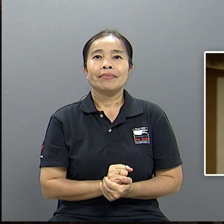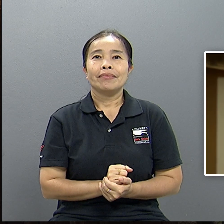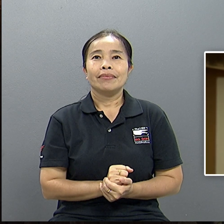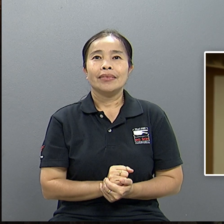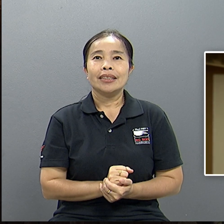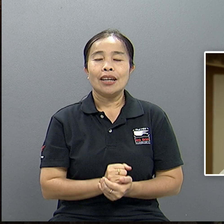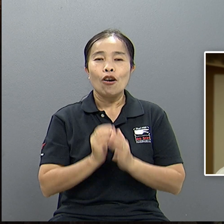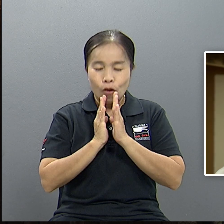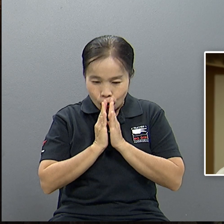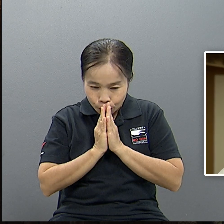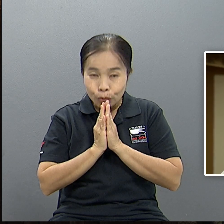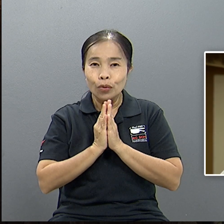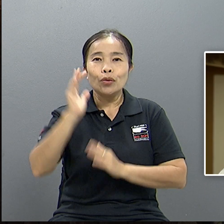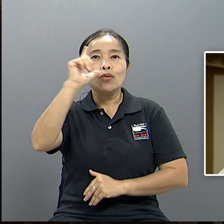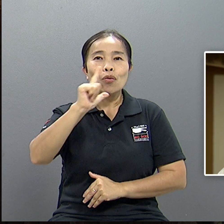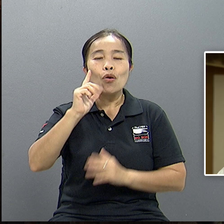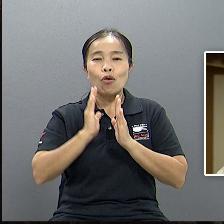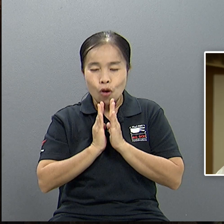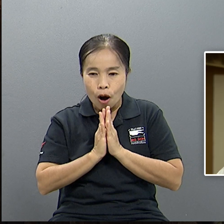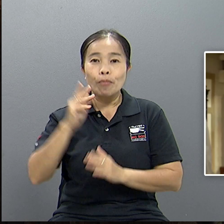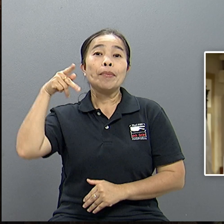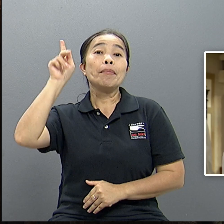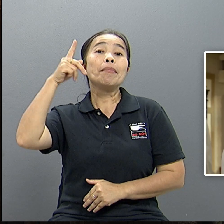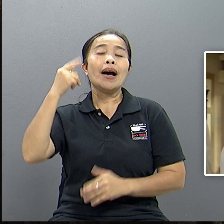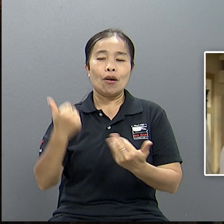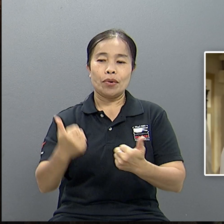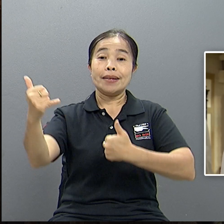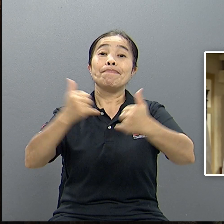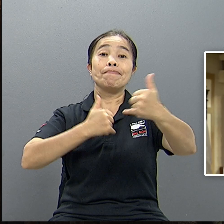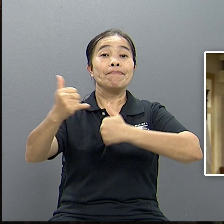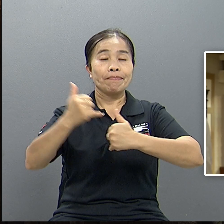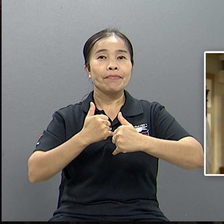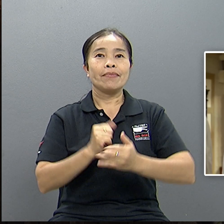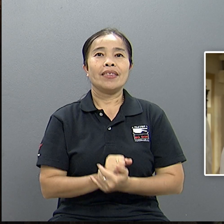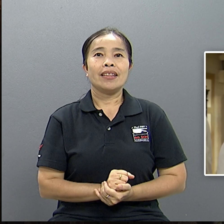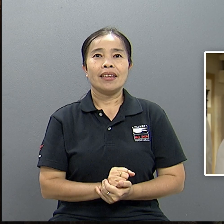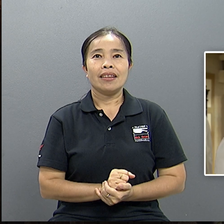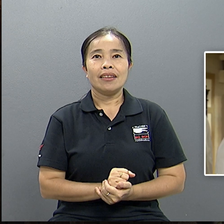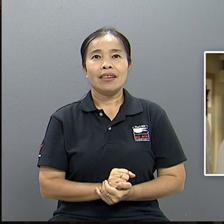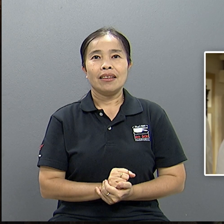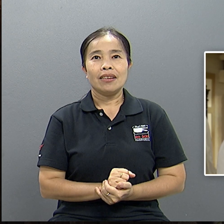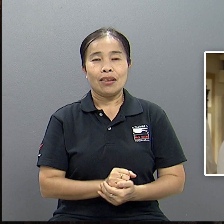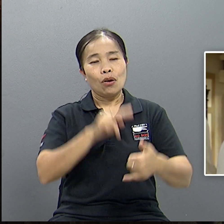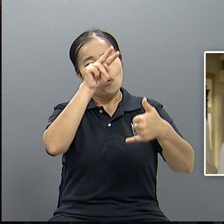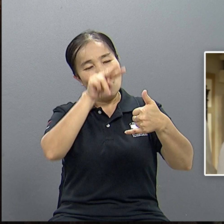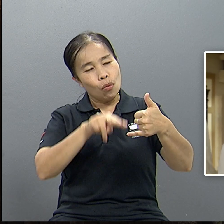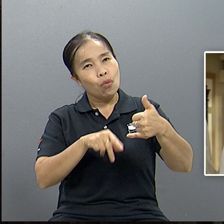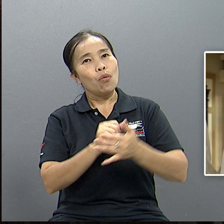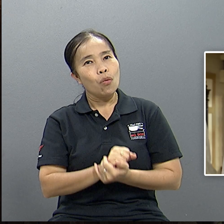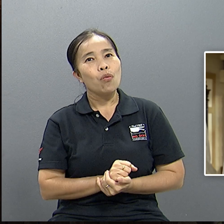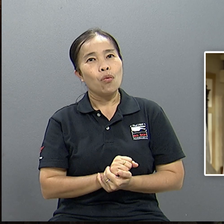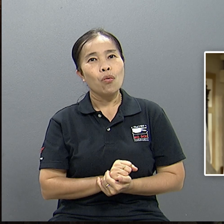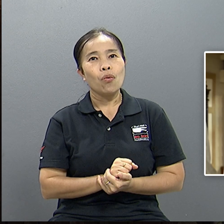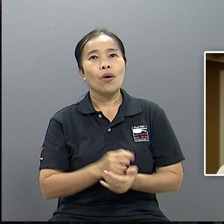ขอบพระคุณคุณพระแล้วก็คุณนายมากครับที่มาร่วมงาน ดูสิยังไม่ทันไรราศี